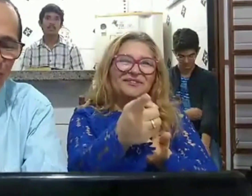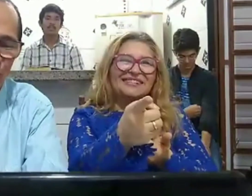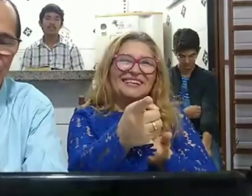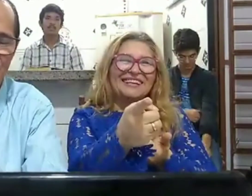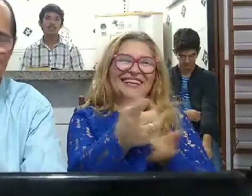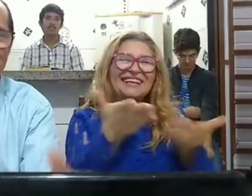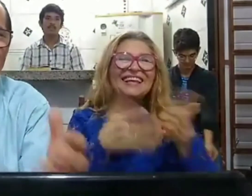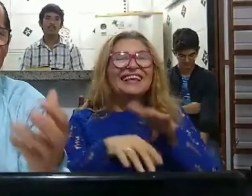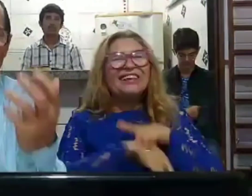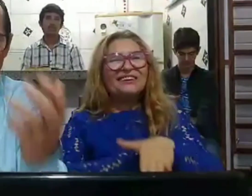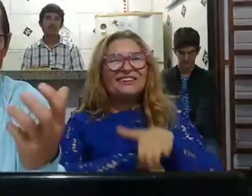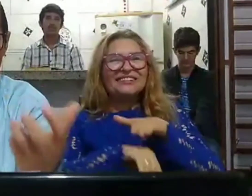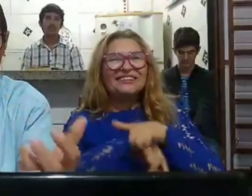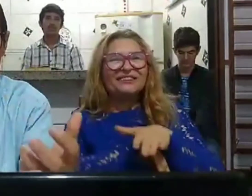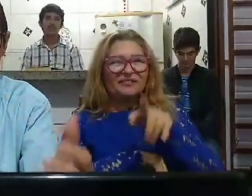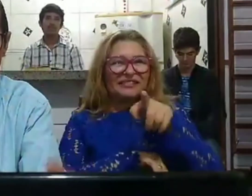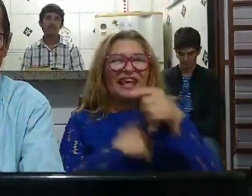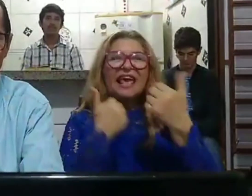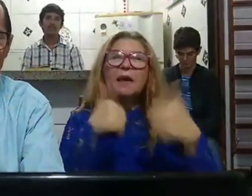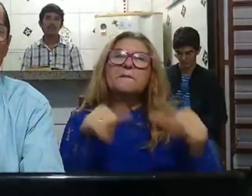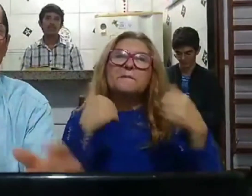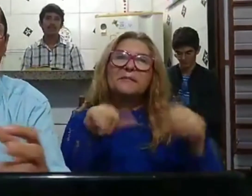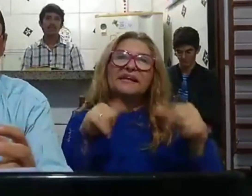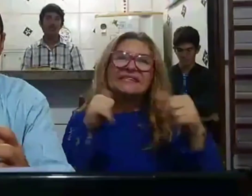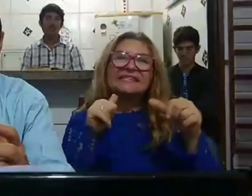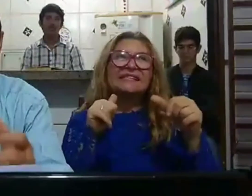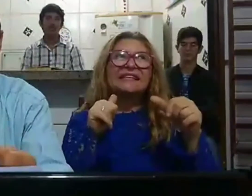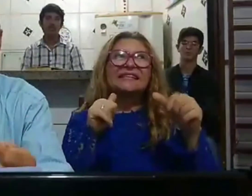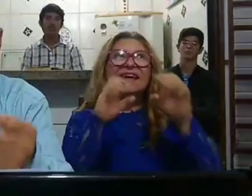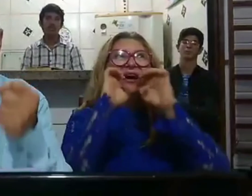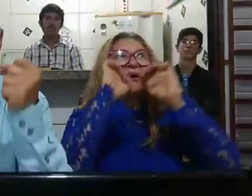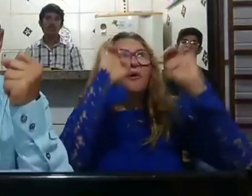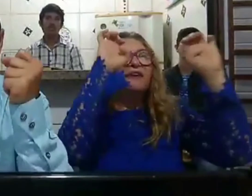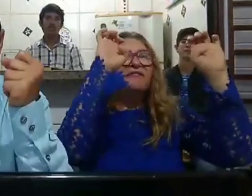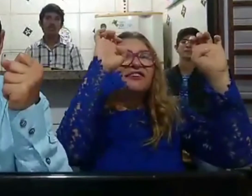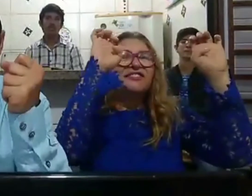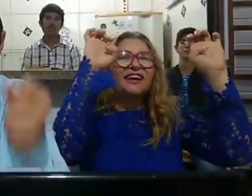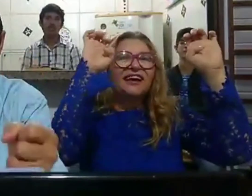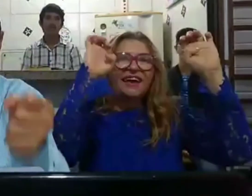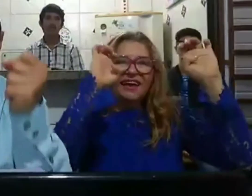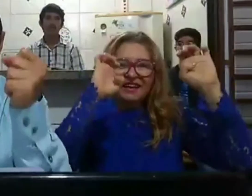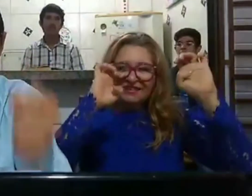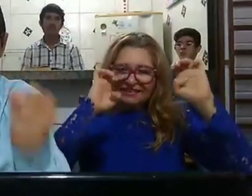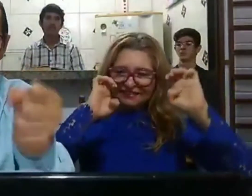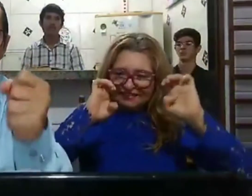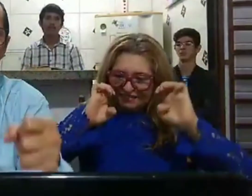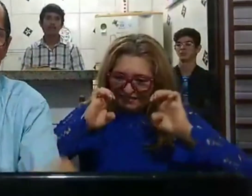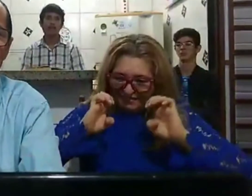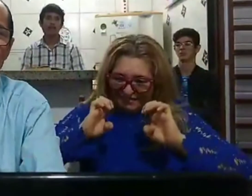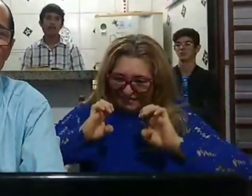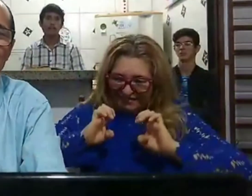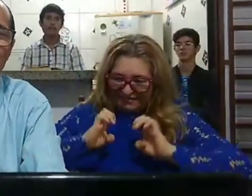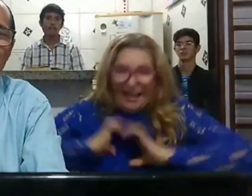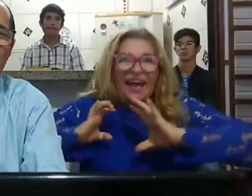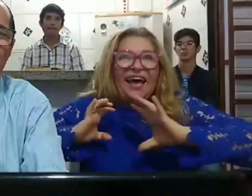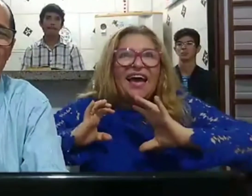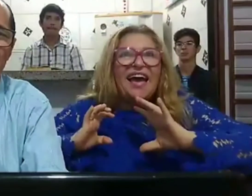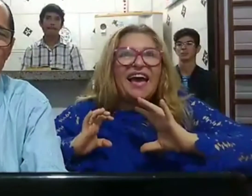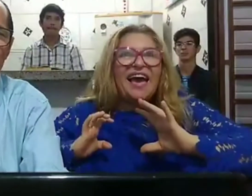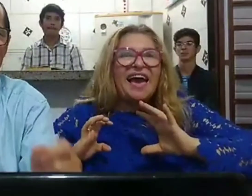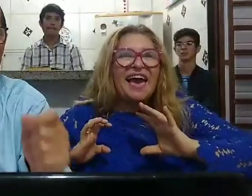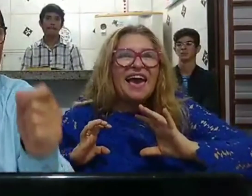nesta noite, você precisa deixar o Evangelho da Graça penetrar no teu coração.